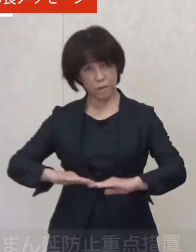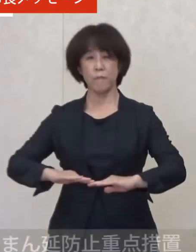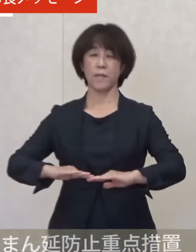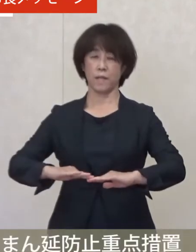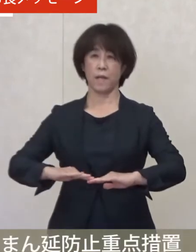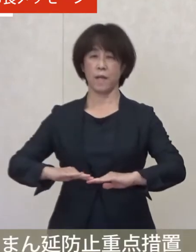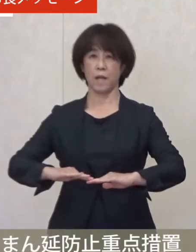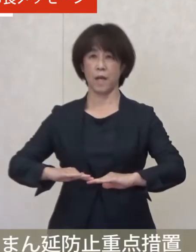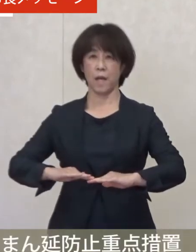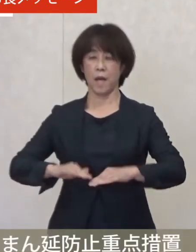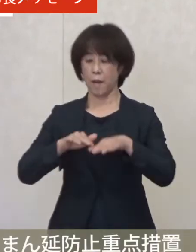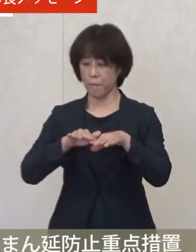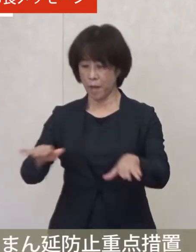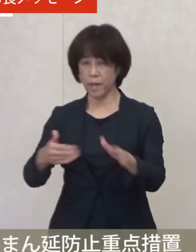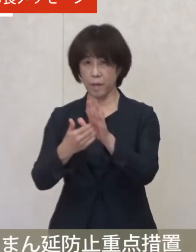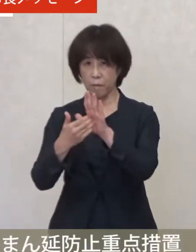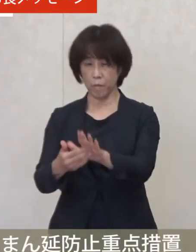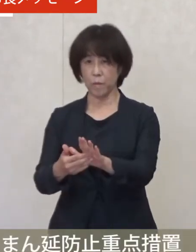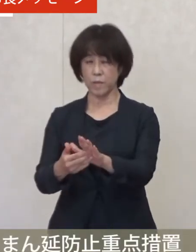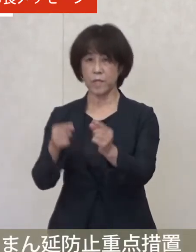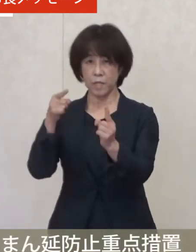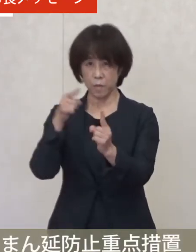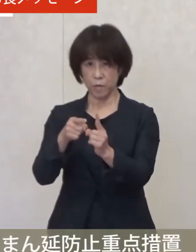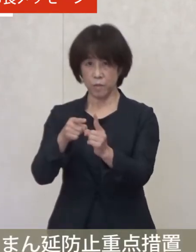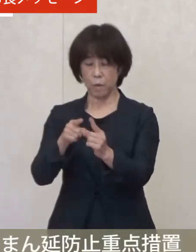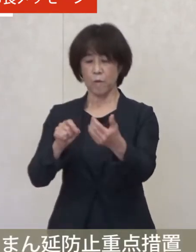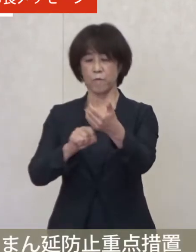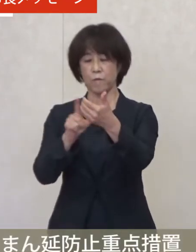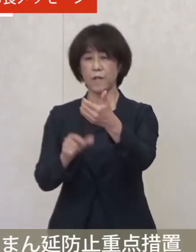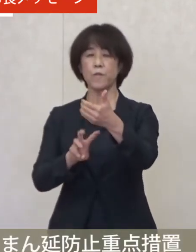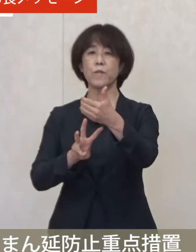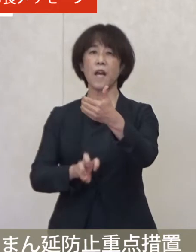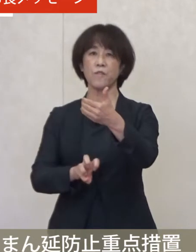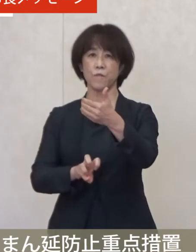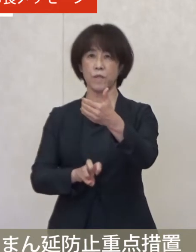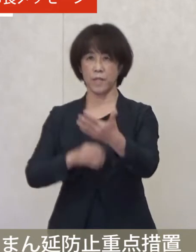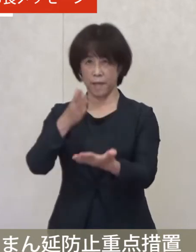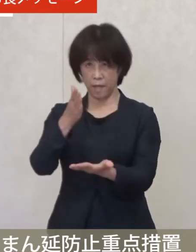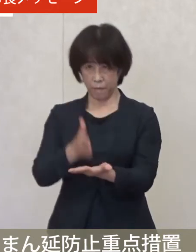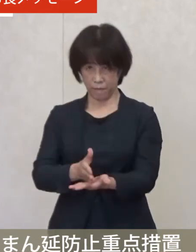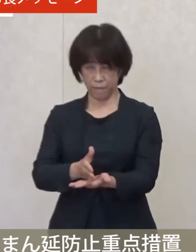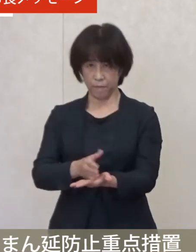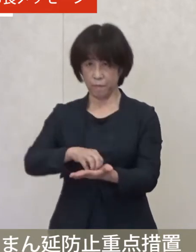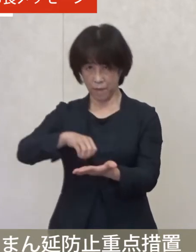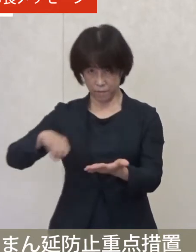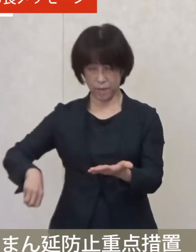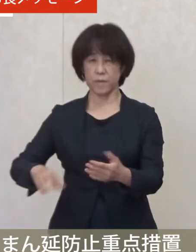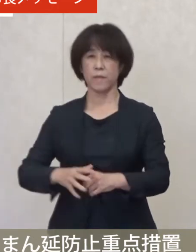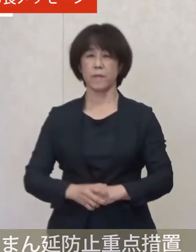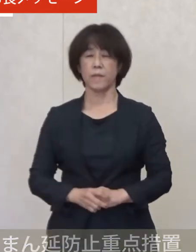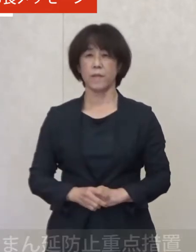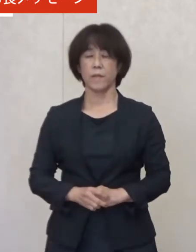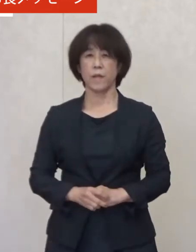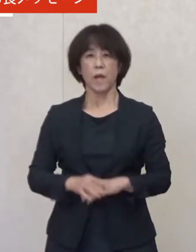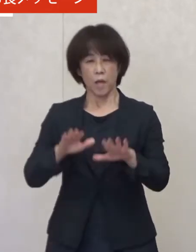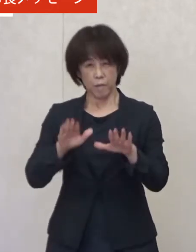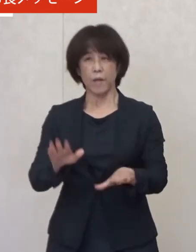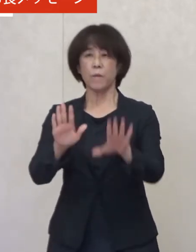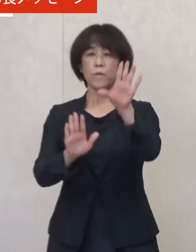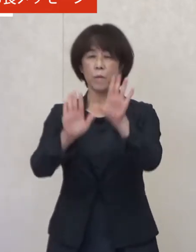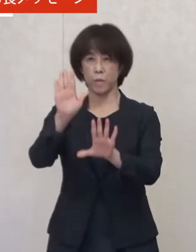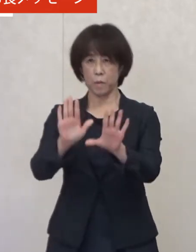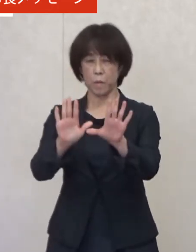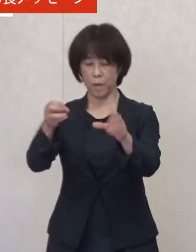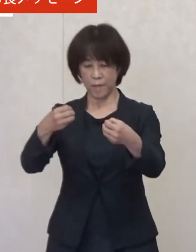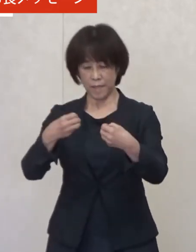ており、まん延防止重点措置も9月30日をもって解除されます。この度の感染抑制